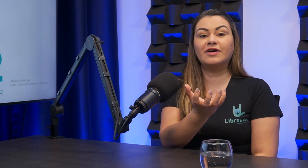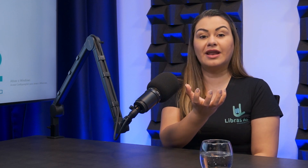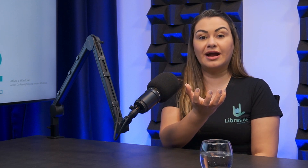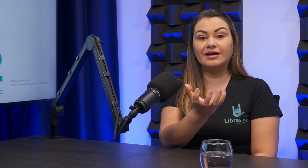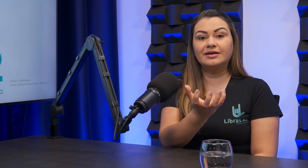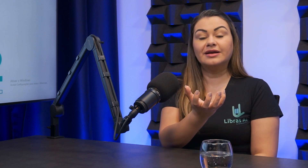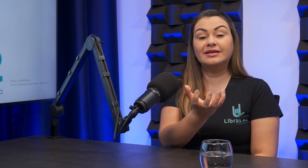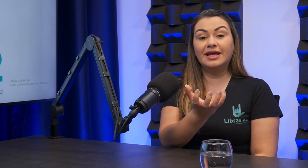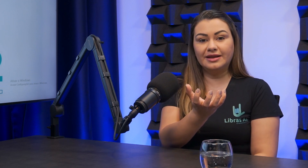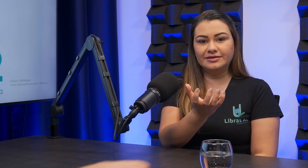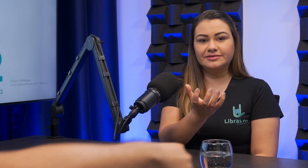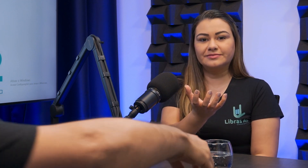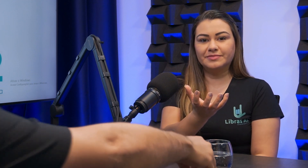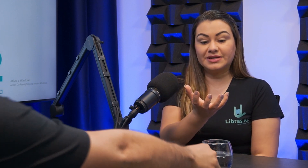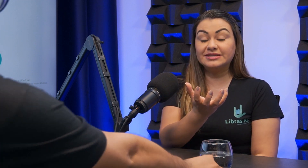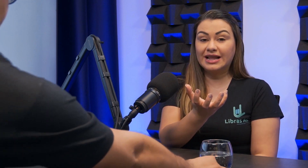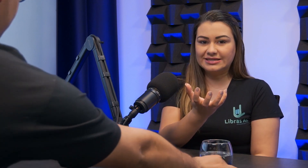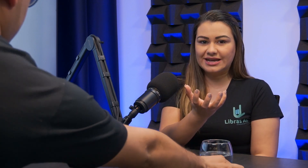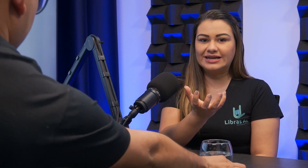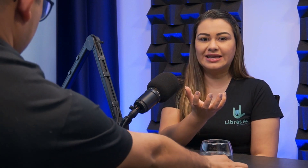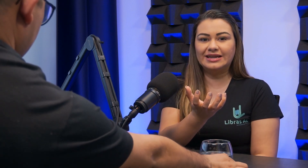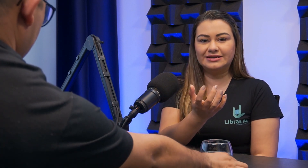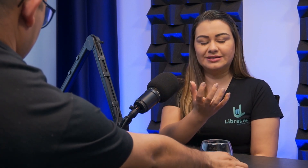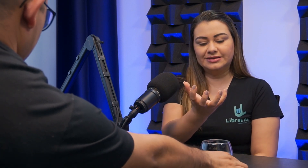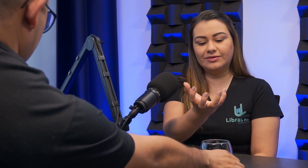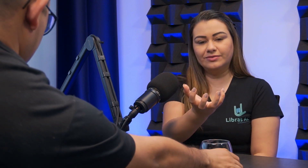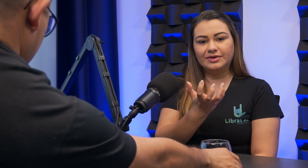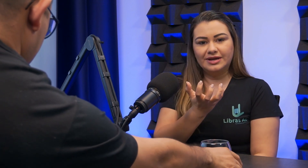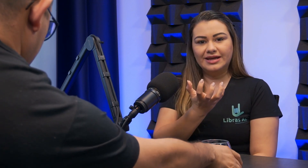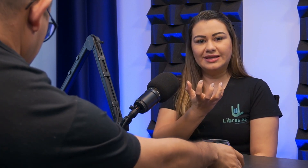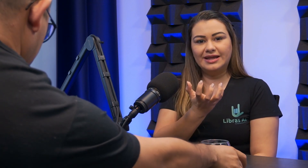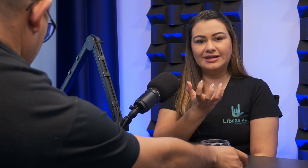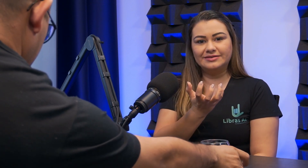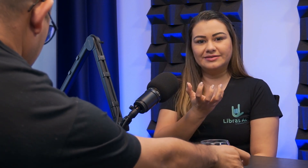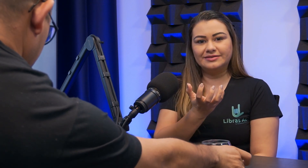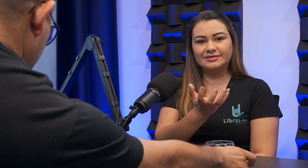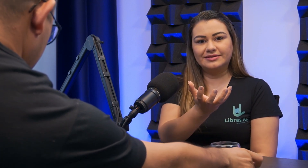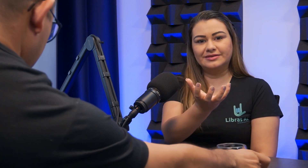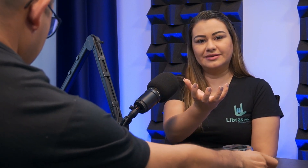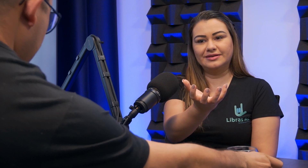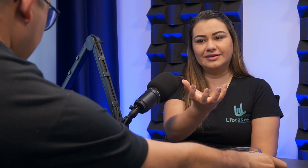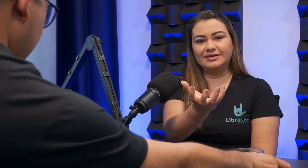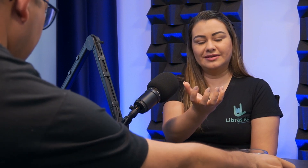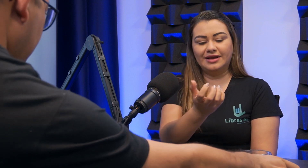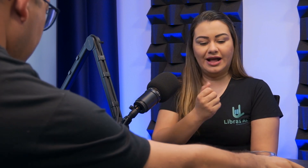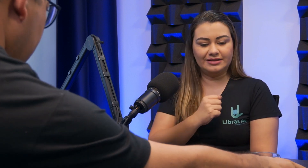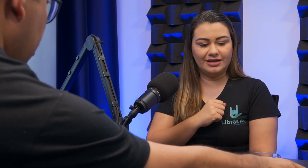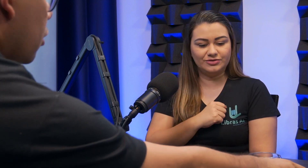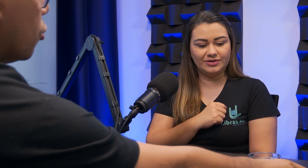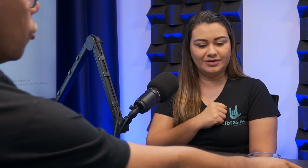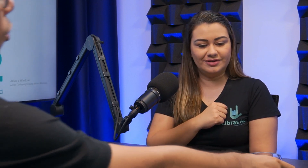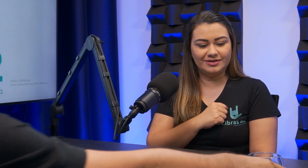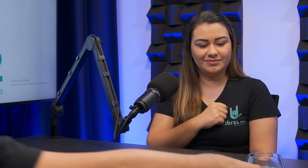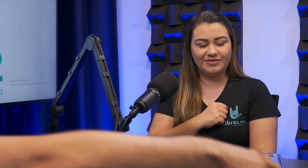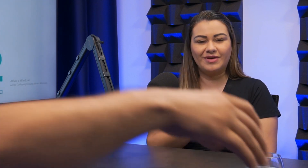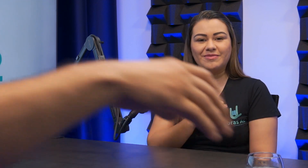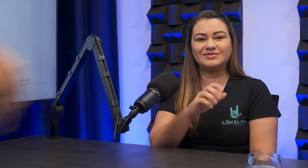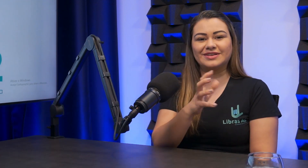falar querer, para sinalizar querer. Então, querer. Deixa eu só tirar aqui, Kérima. Ah, tá joia. Isso aí, Fica mais rápido. pronto,